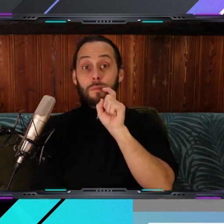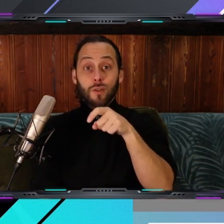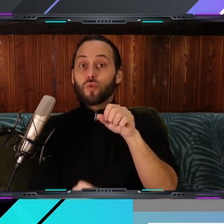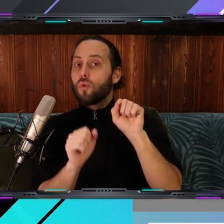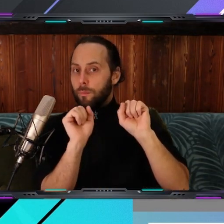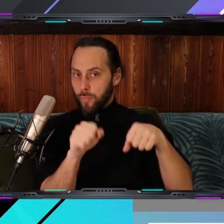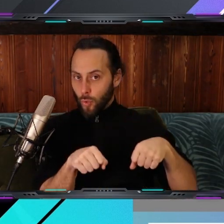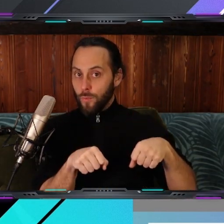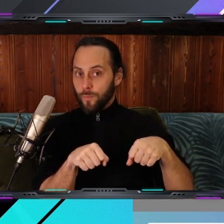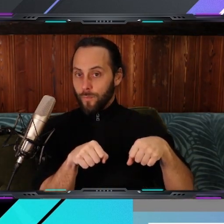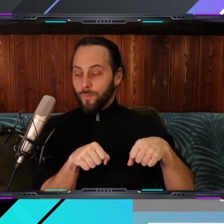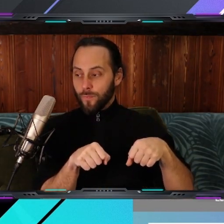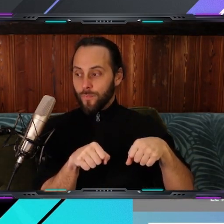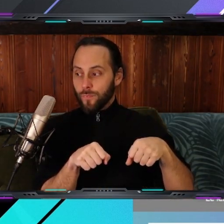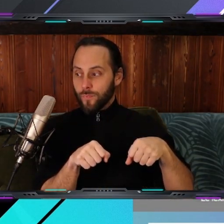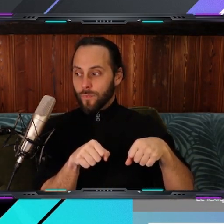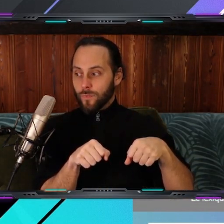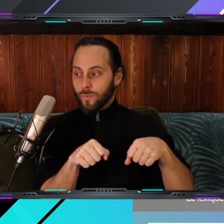sortir bientôt peu.